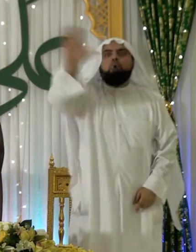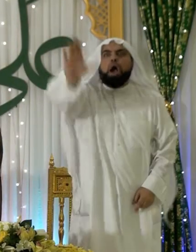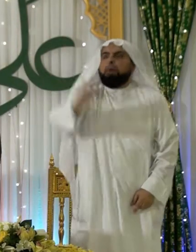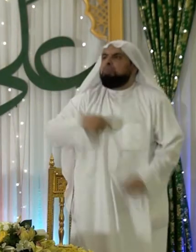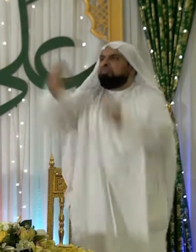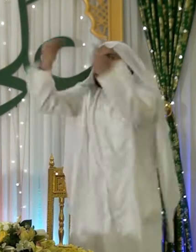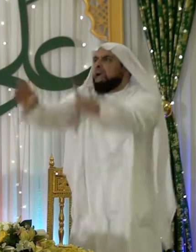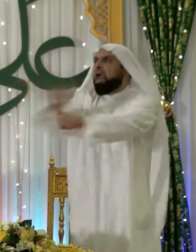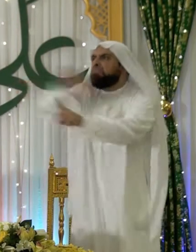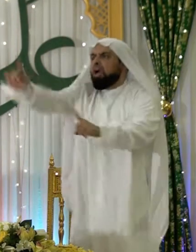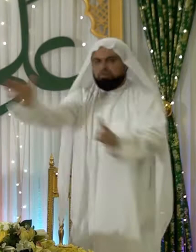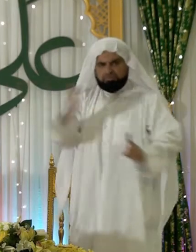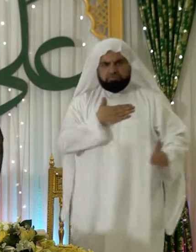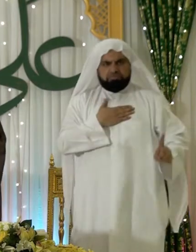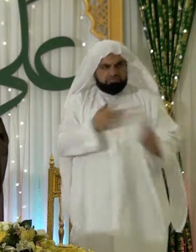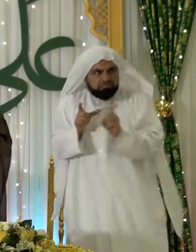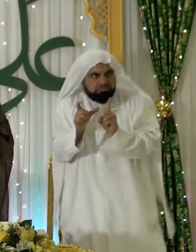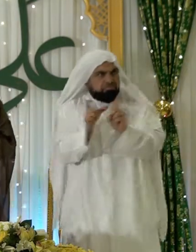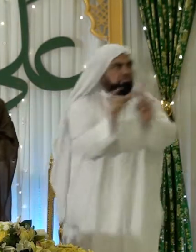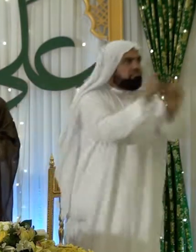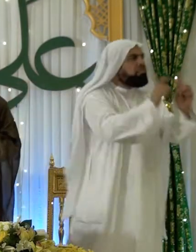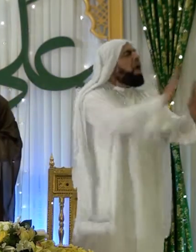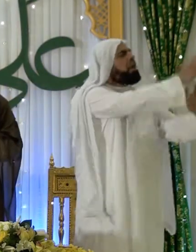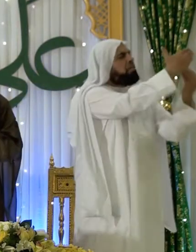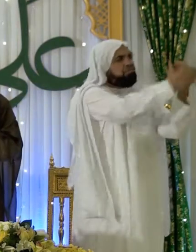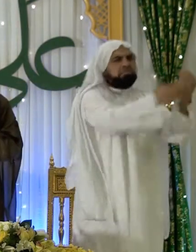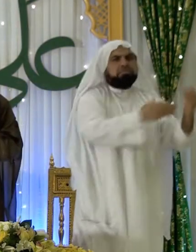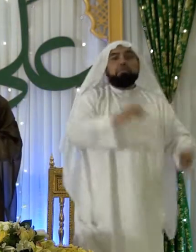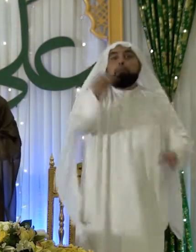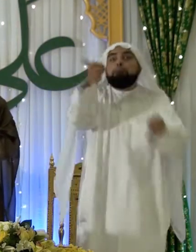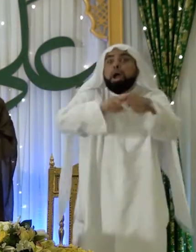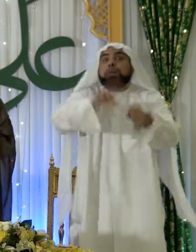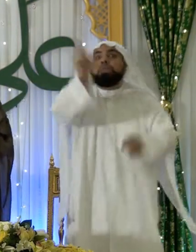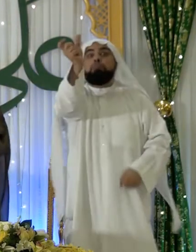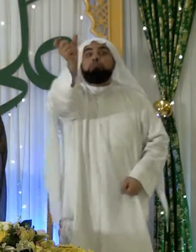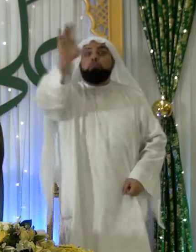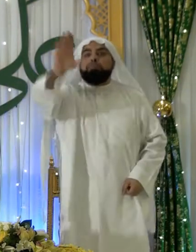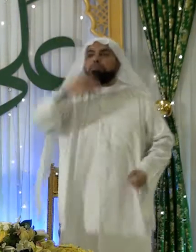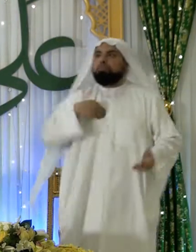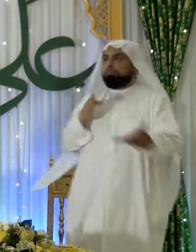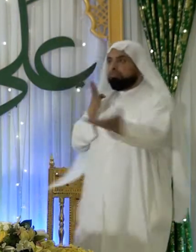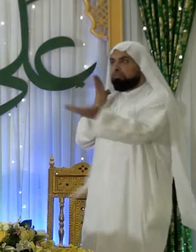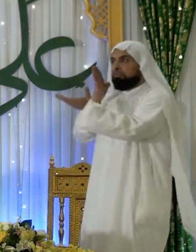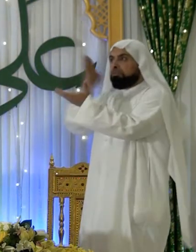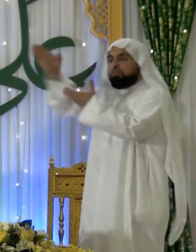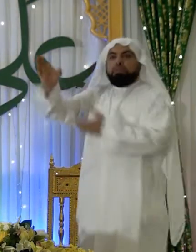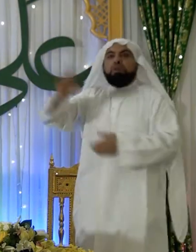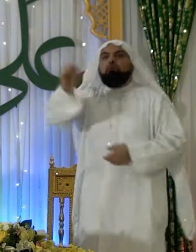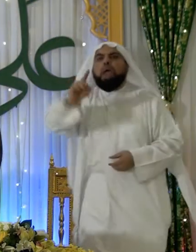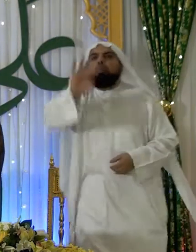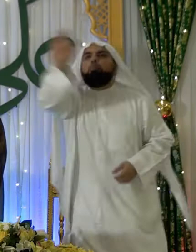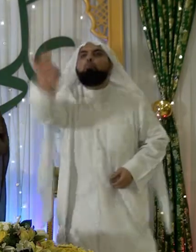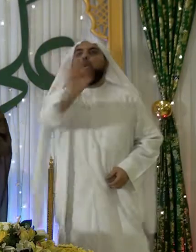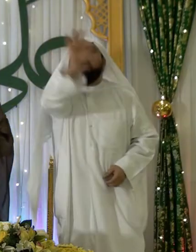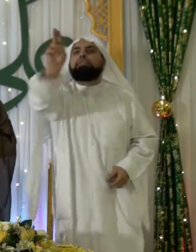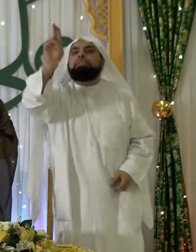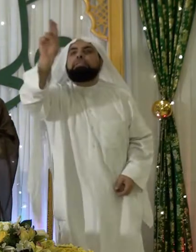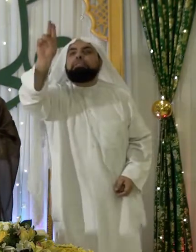كذلك حينما خرج رسول الله في غزوة تبوك